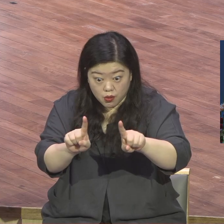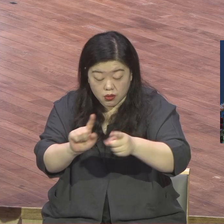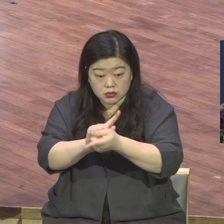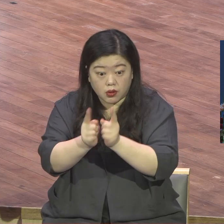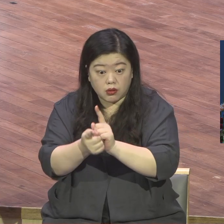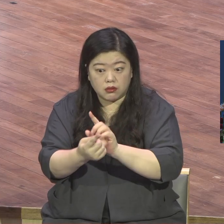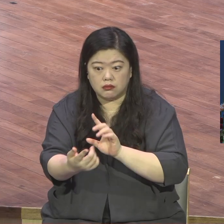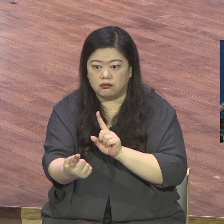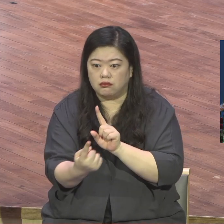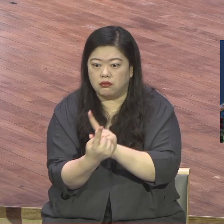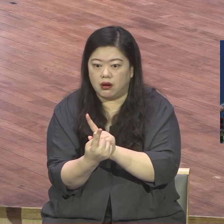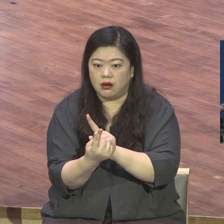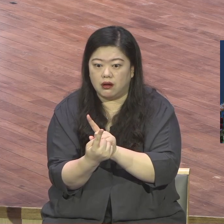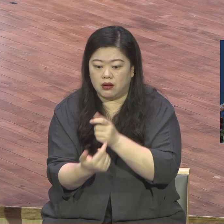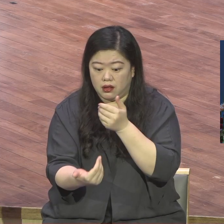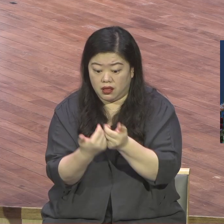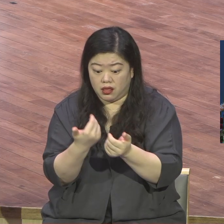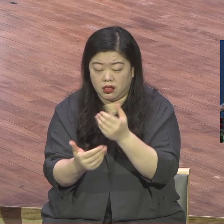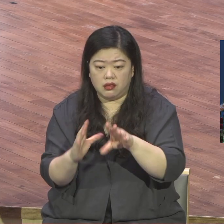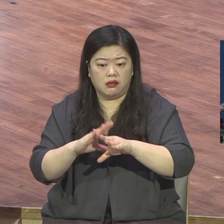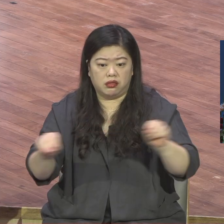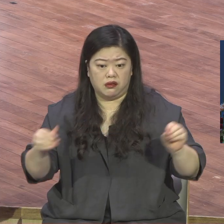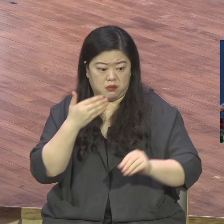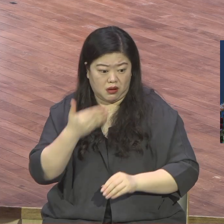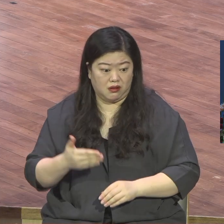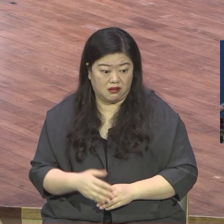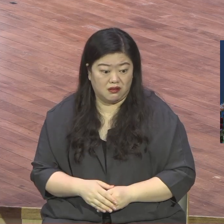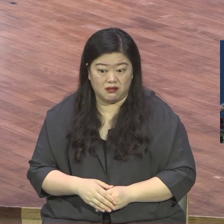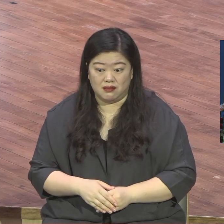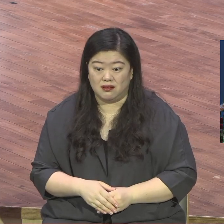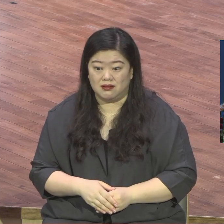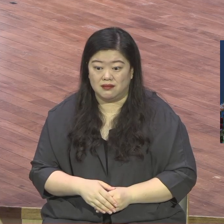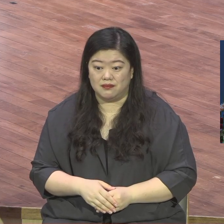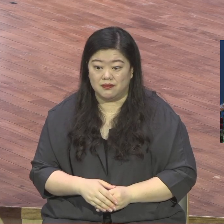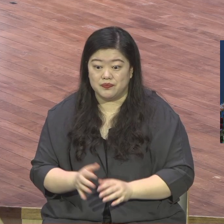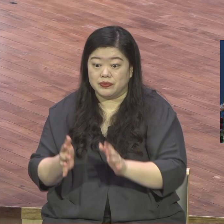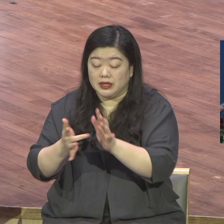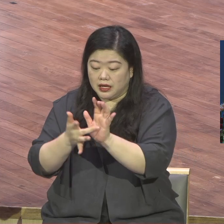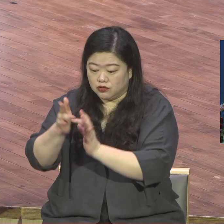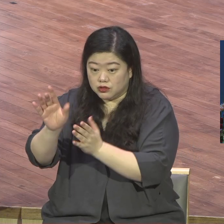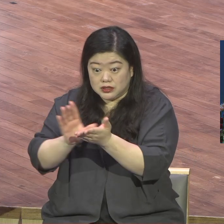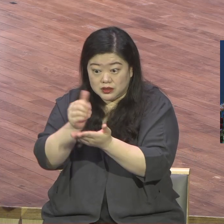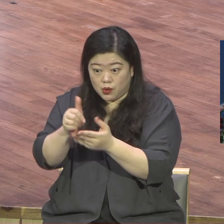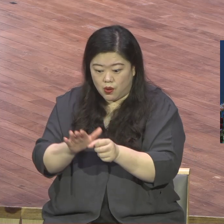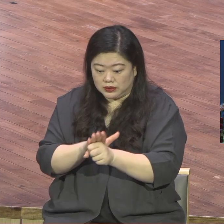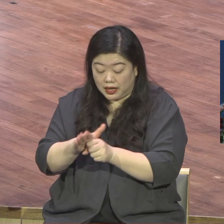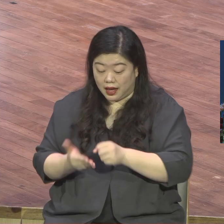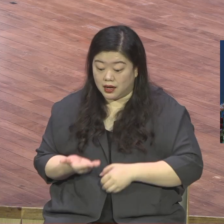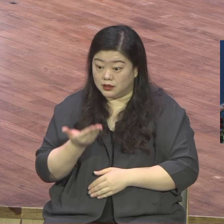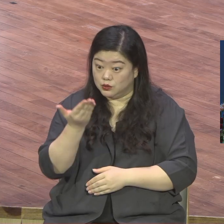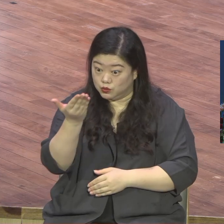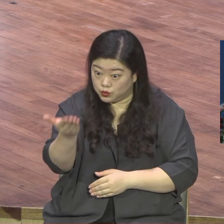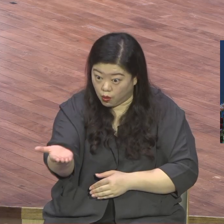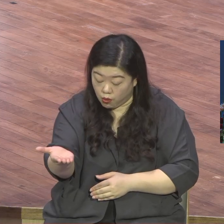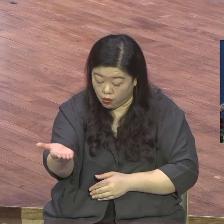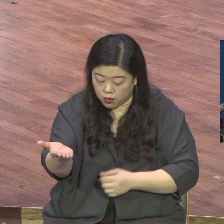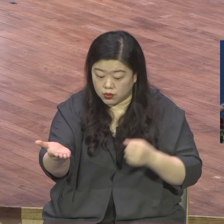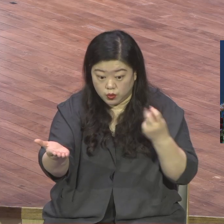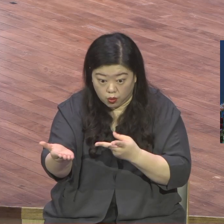어떻게요? 이 깔려진 이 상태에서 예수 그리스도의 사랑으로 사랑을 받았다고